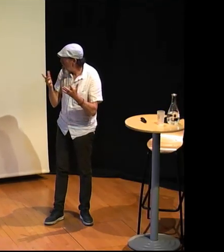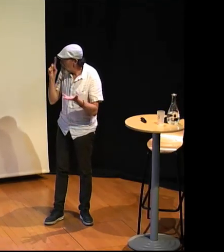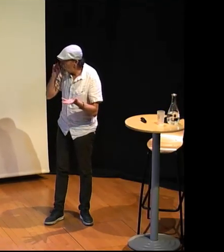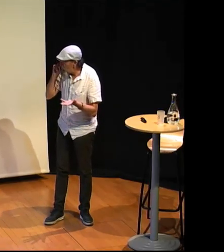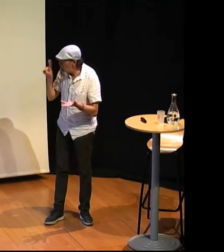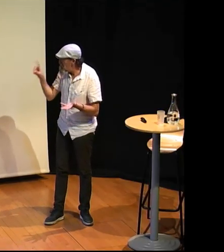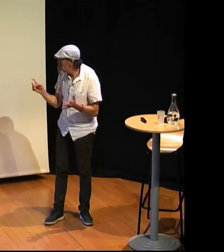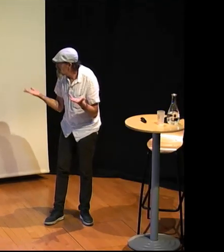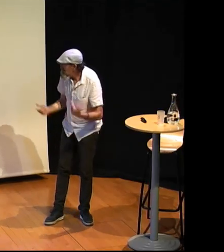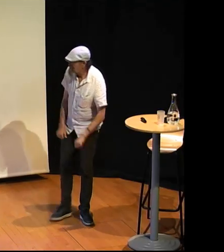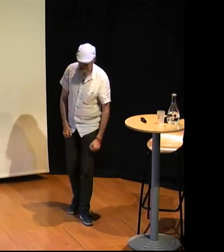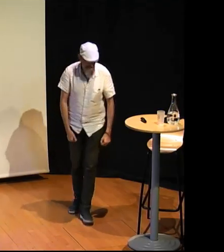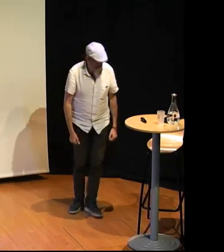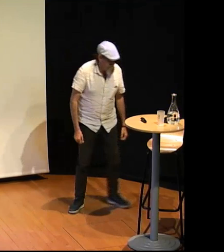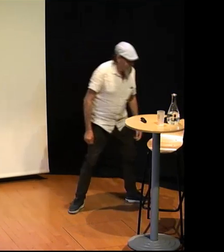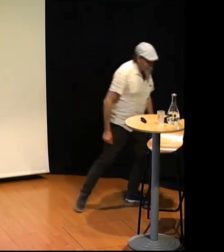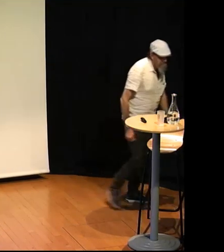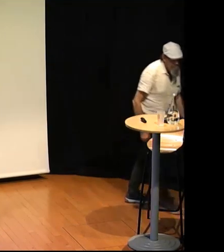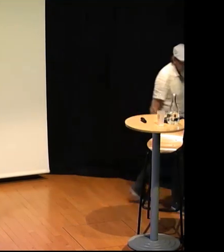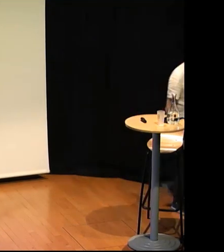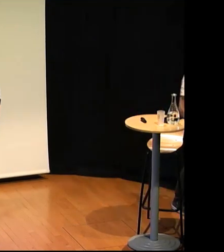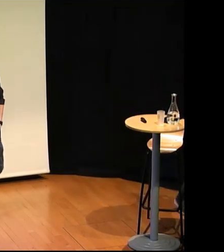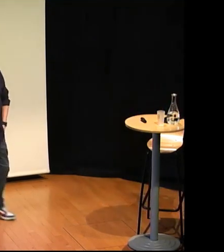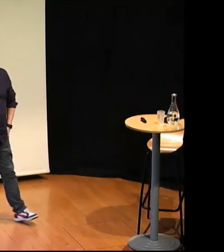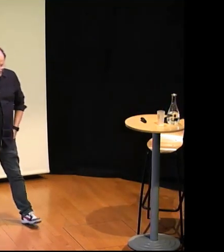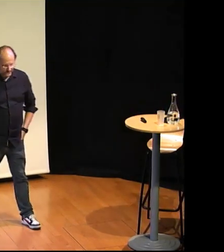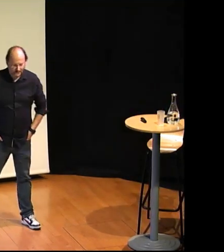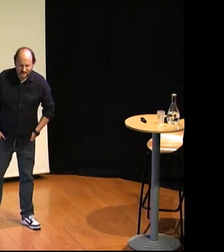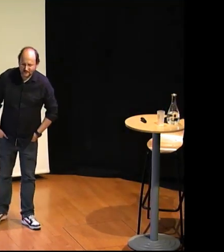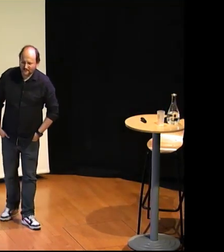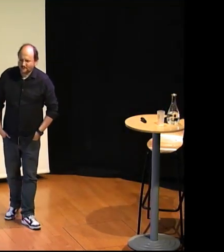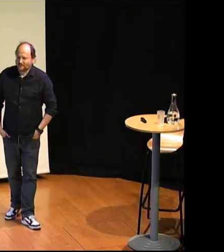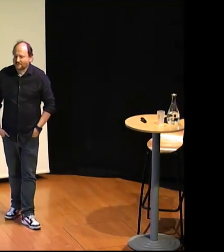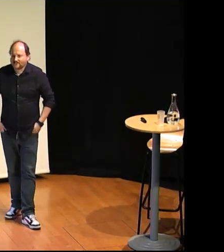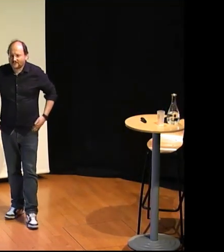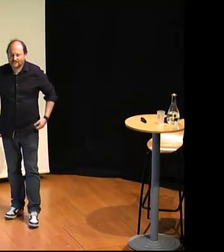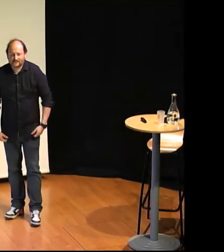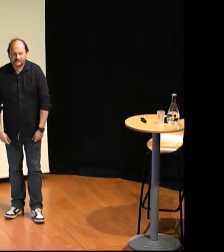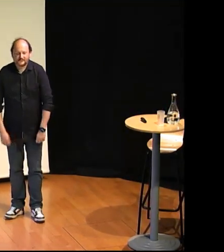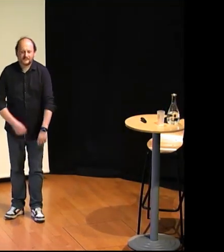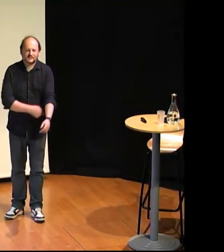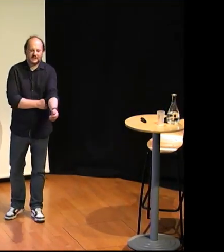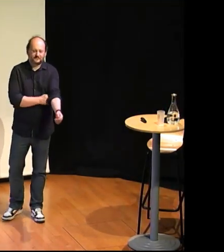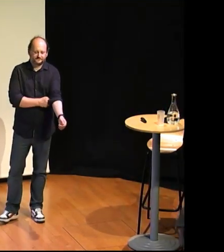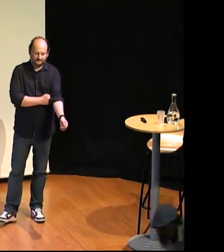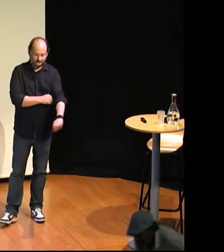existe aussi dans la communauté sourde. Qu'est-ce qui est différent entre ce signe dur sur la tête et dur, les 2 poings qui se tapent l'un contre